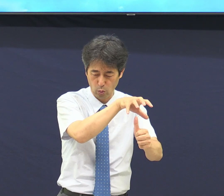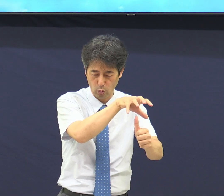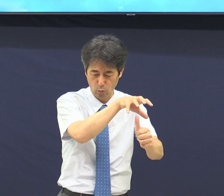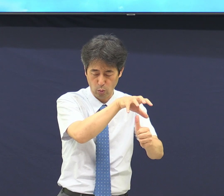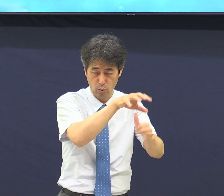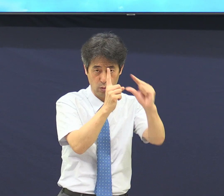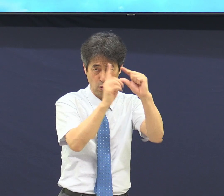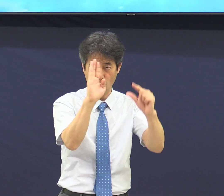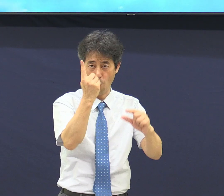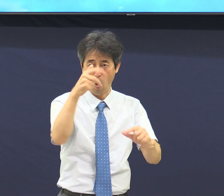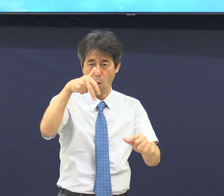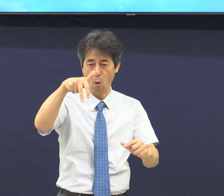그